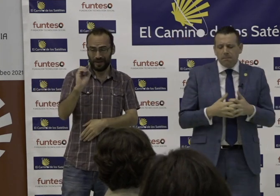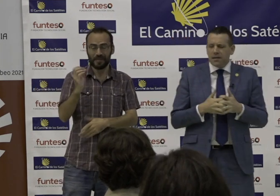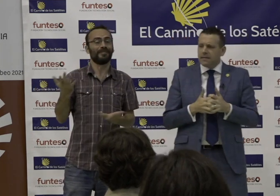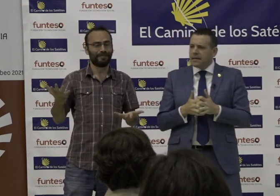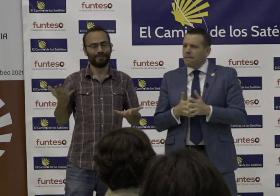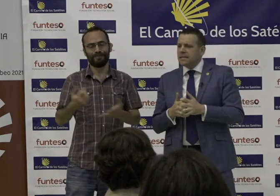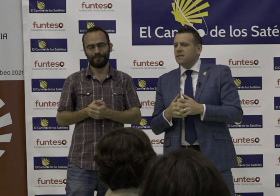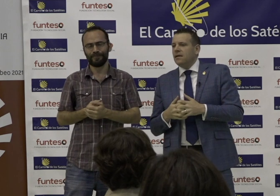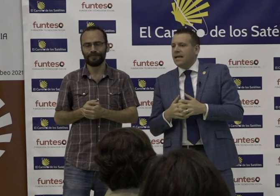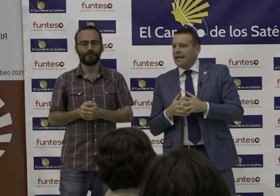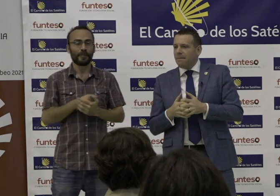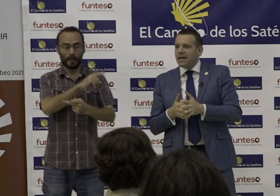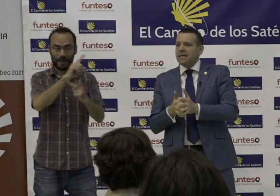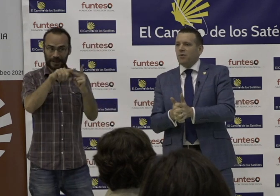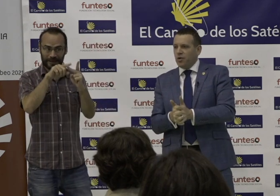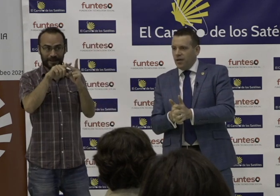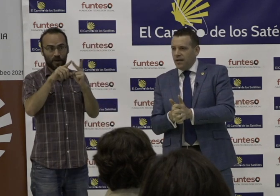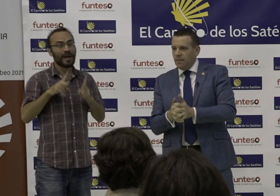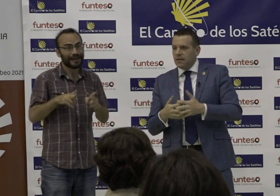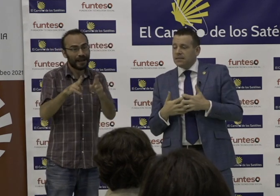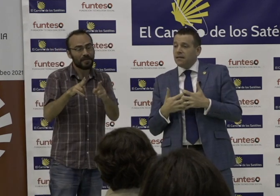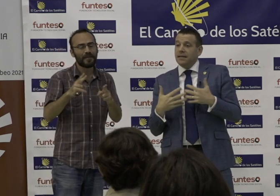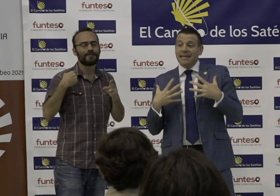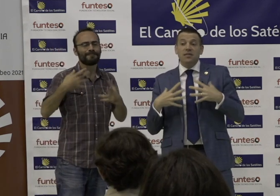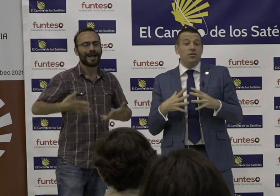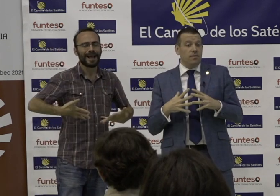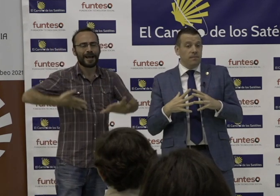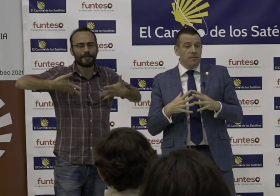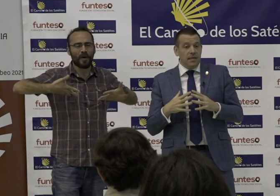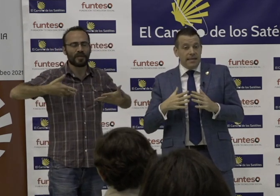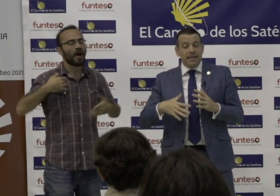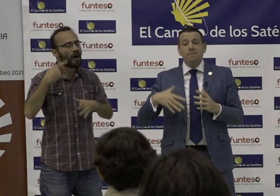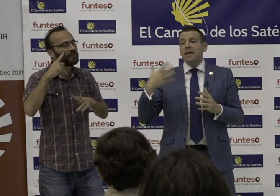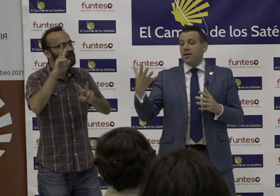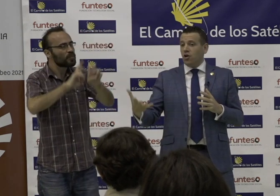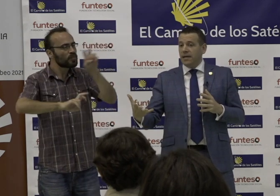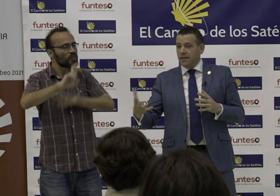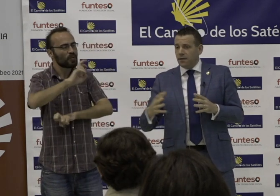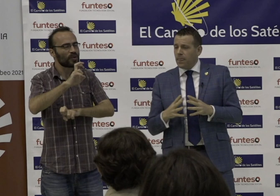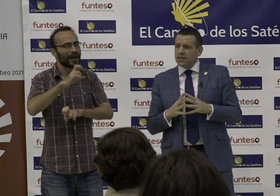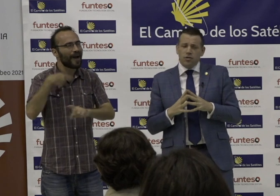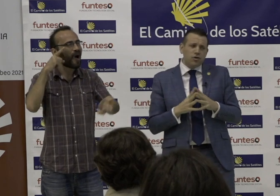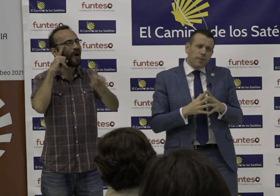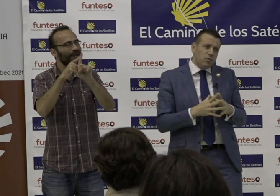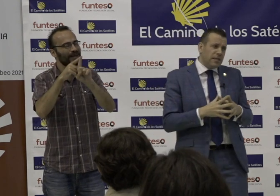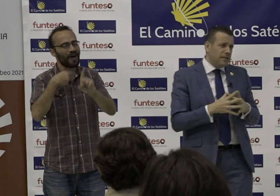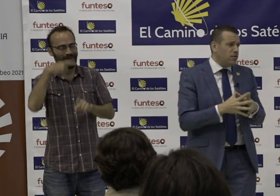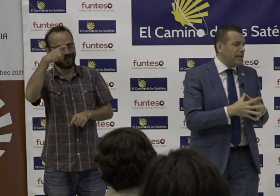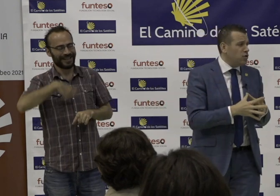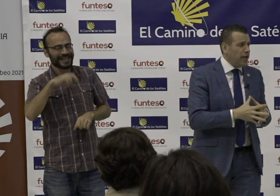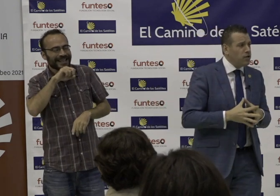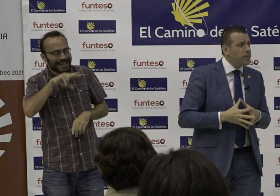etapa, me centré más en la parte emocional, de decir quién soy, y en quién me quiero convertir. Esas son dos